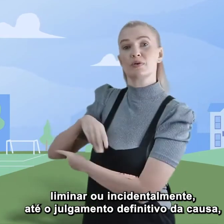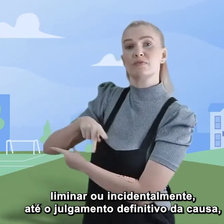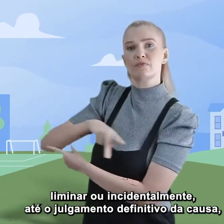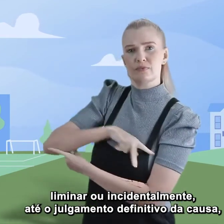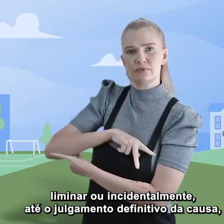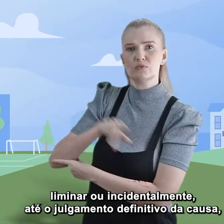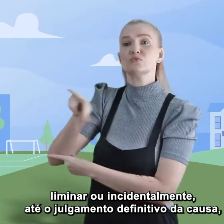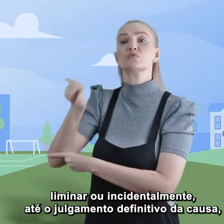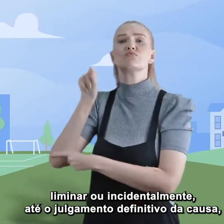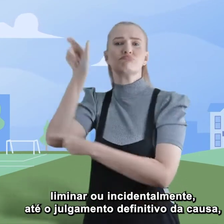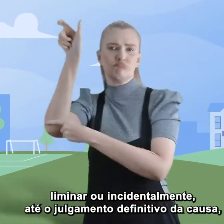da causa,